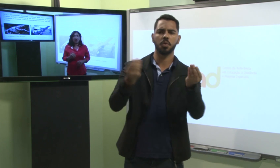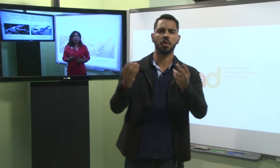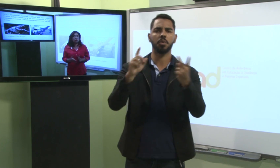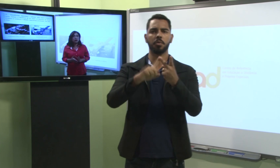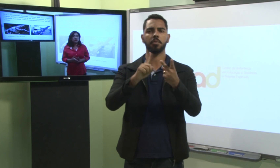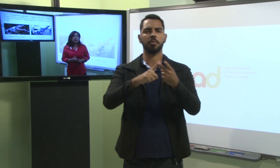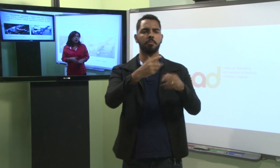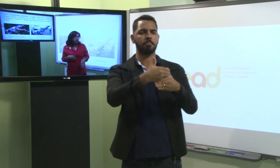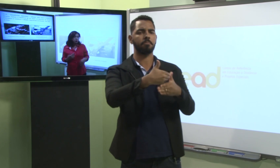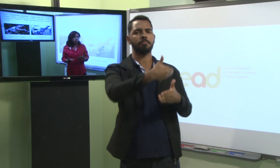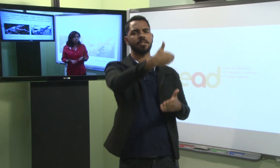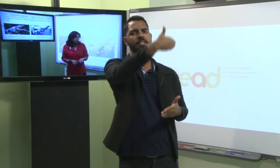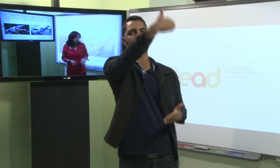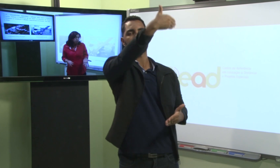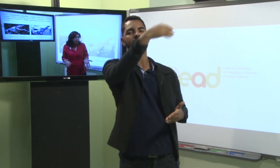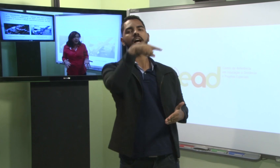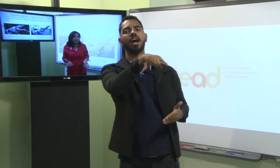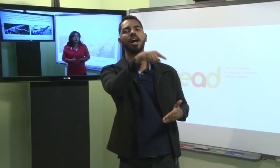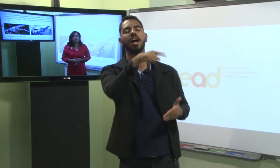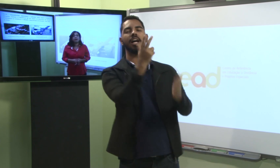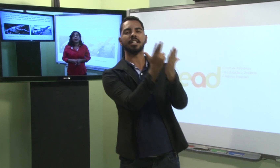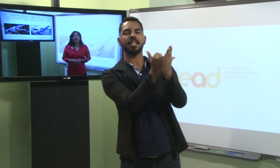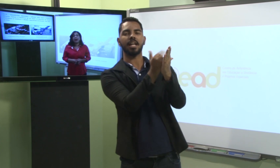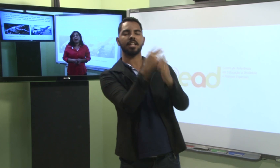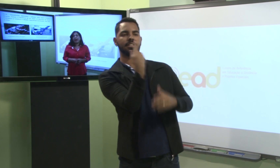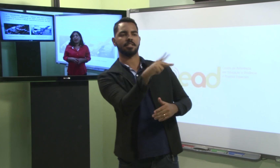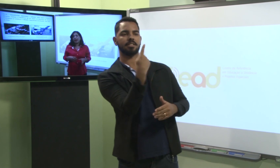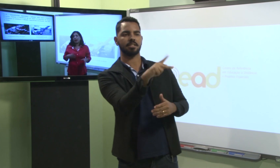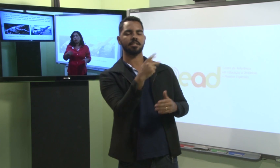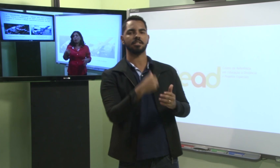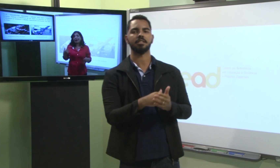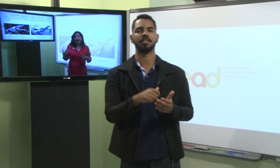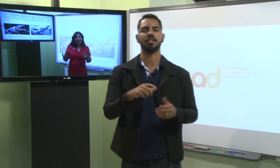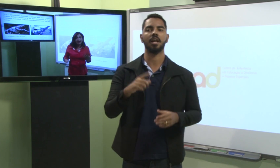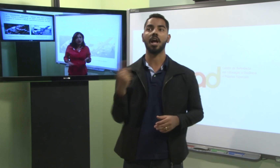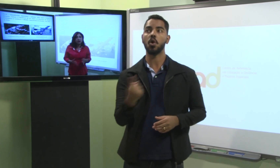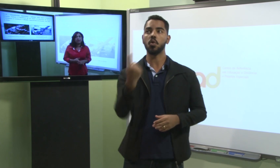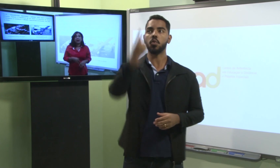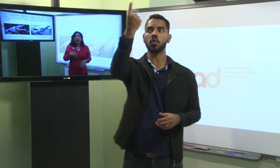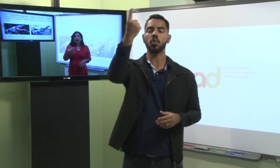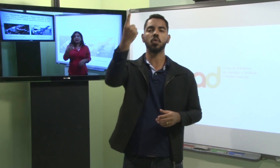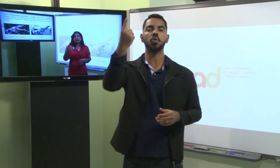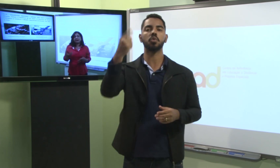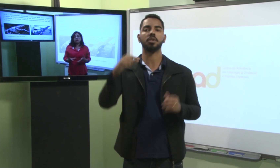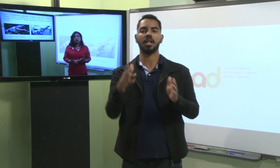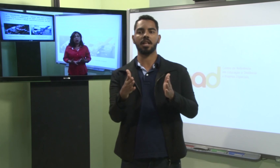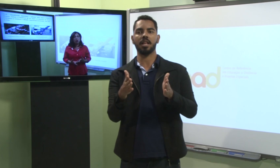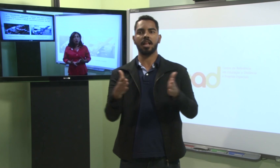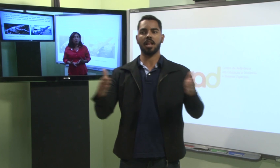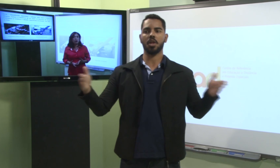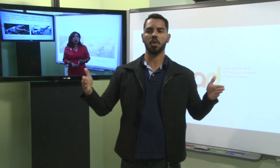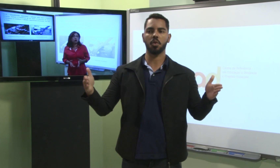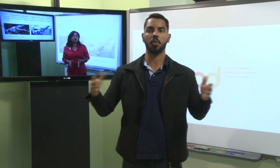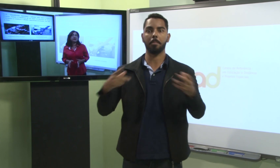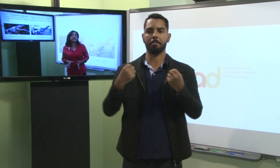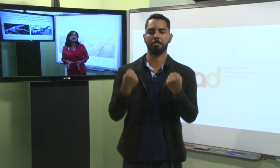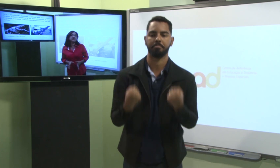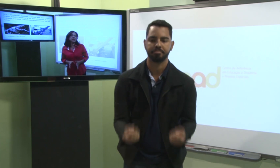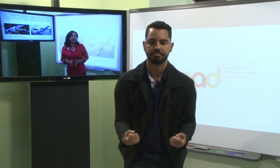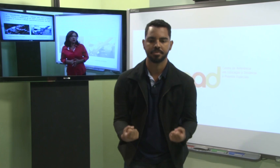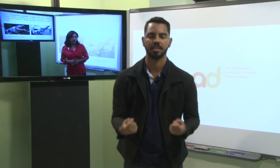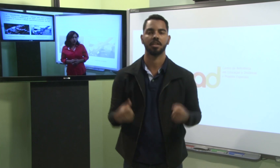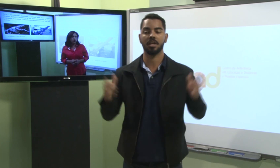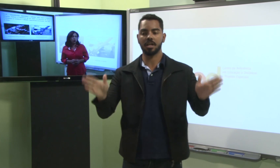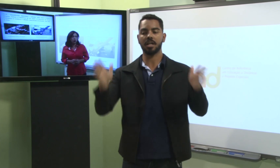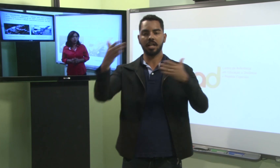ou a largura de um peso, uma caixa, a descrição de uma roupa ou dos itens